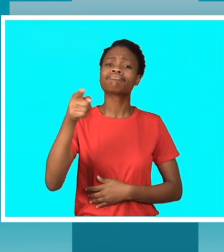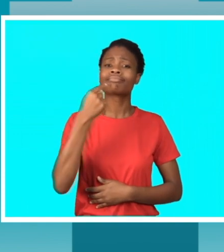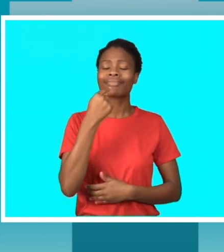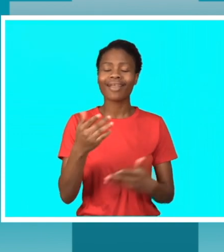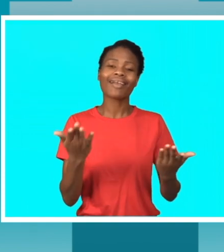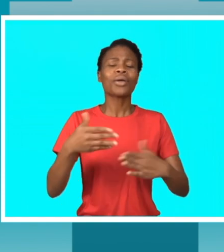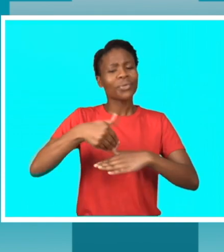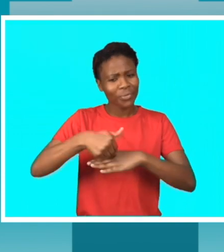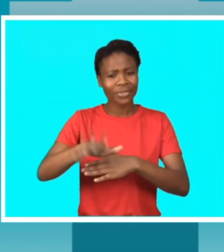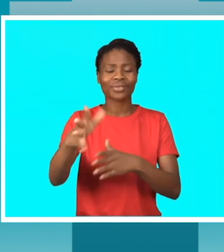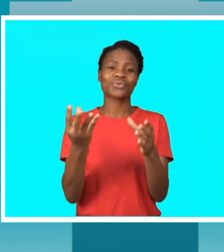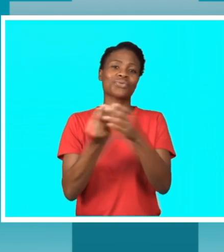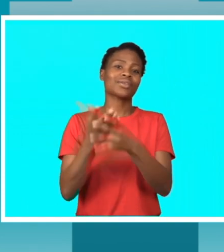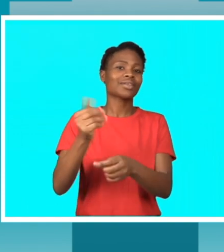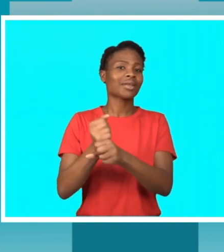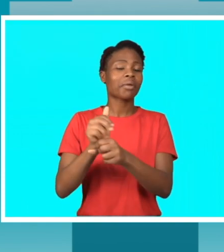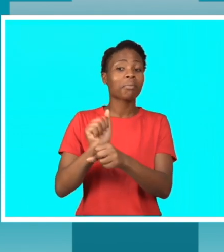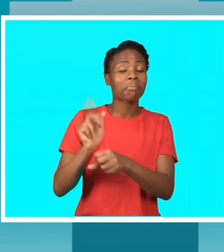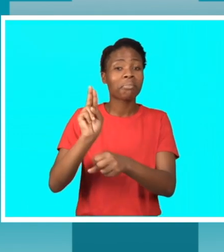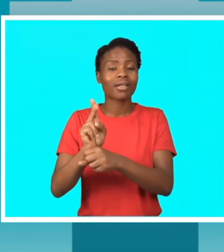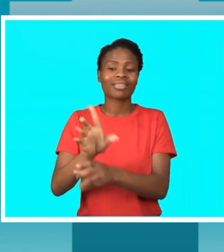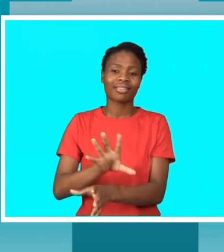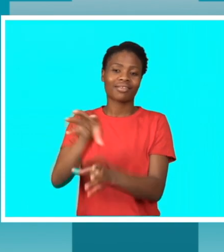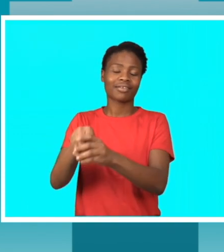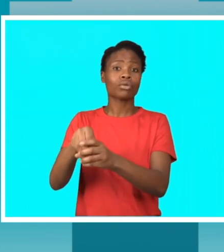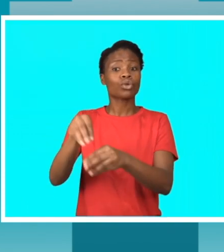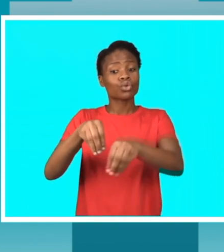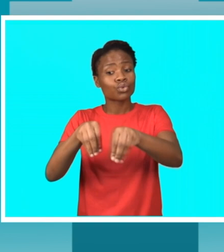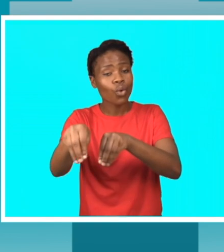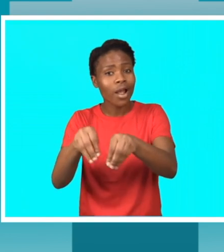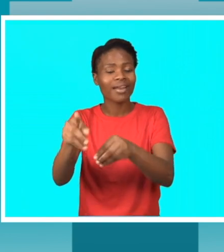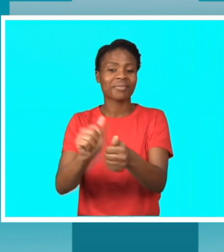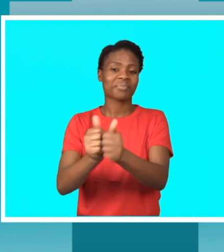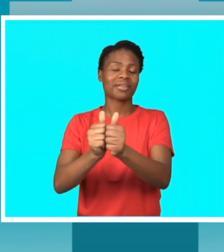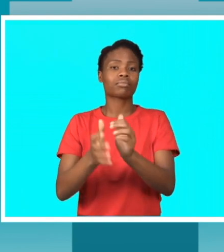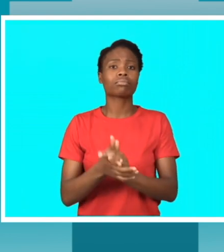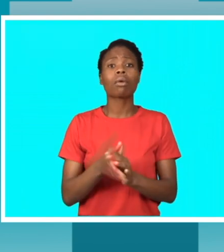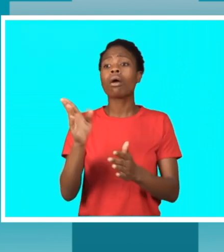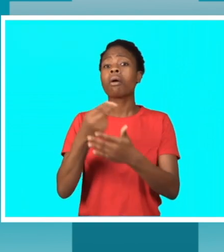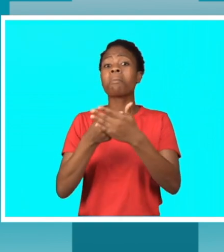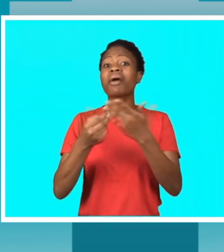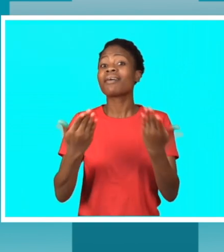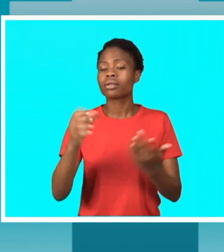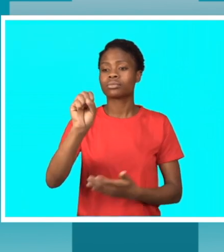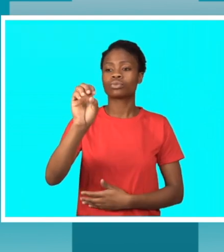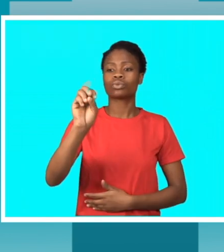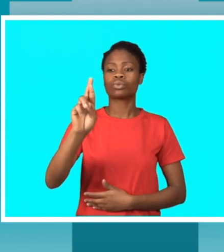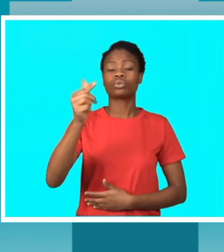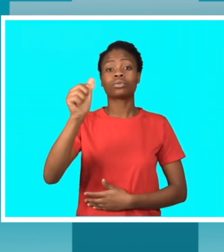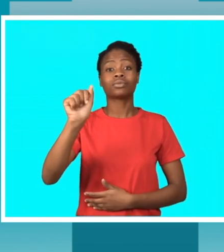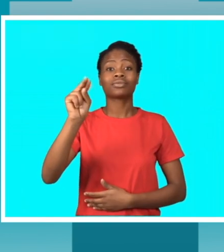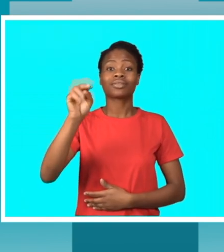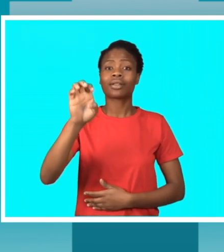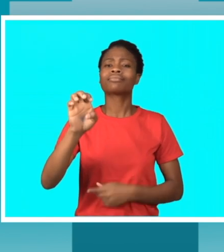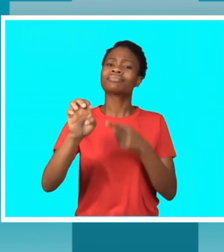Para garantir a inclusão De alunos com deficiência Nos Jogos Escolares Surtani falava No encerramento Da 14ª